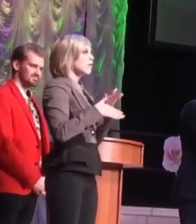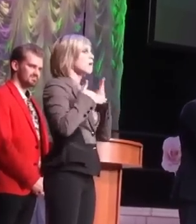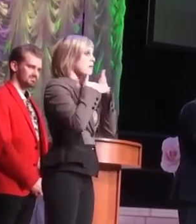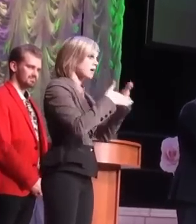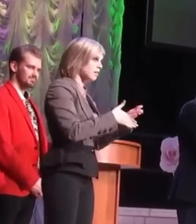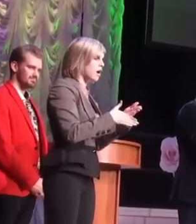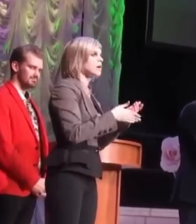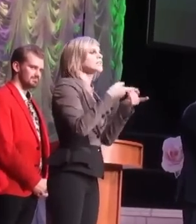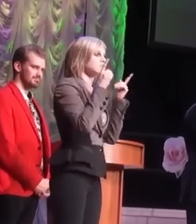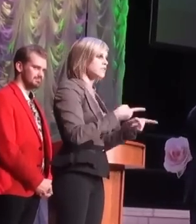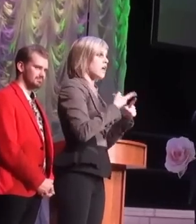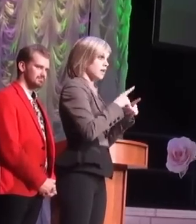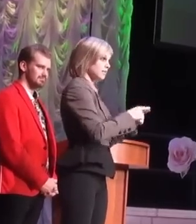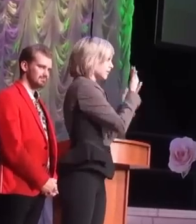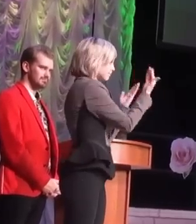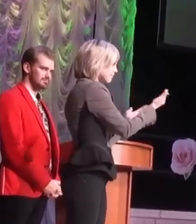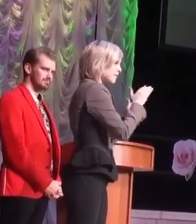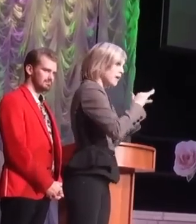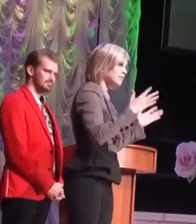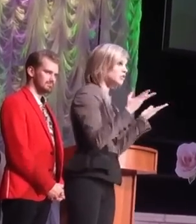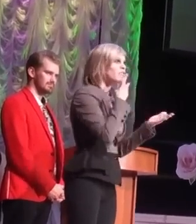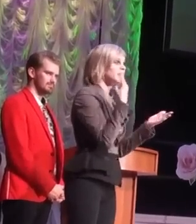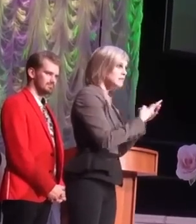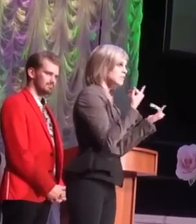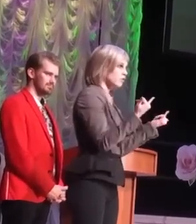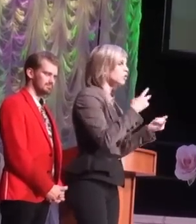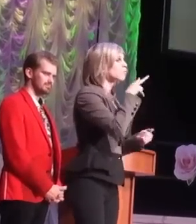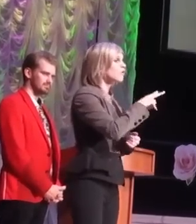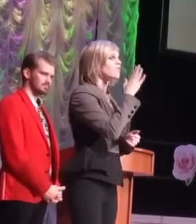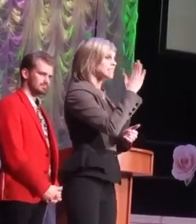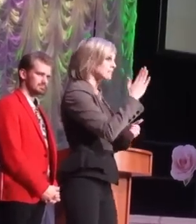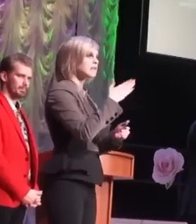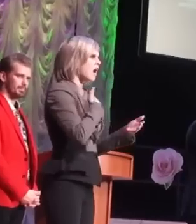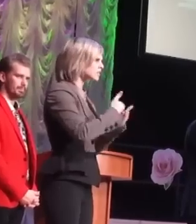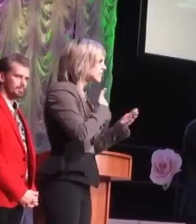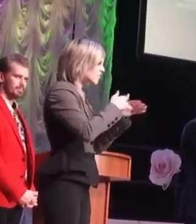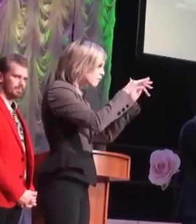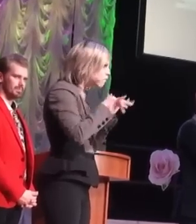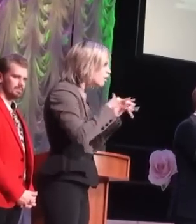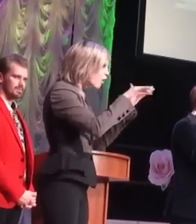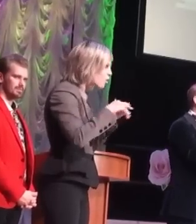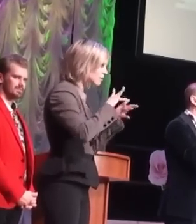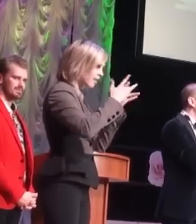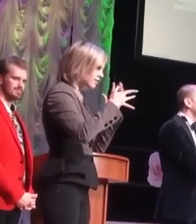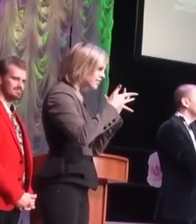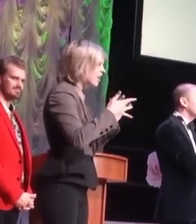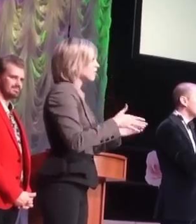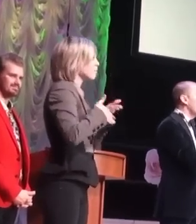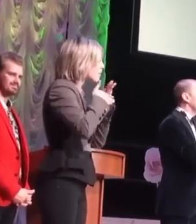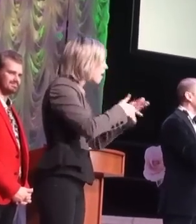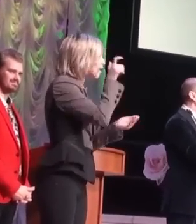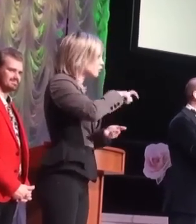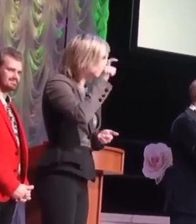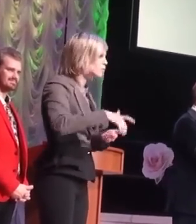помогла действительно этим ребятам, которые мы видим сегодня, Любовь Васильевна на сегодняшний день, она помогает тем людям, которые не